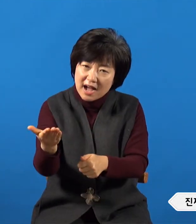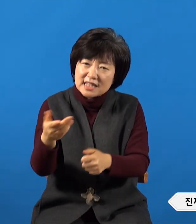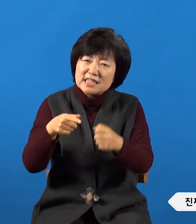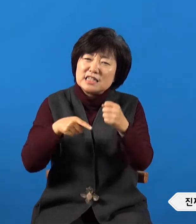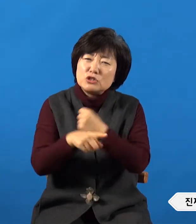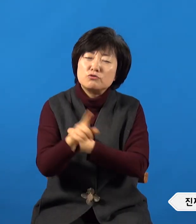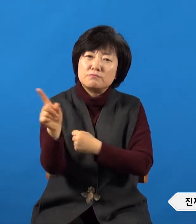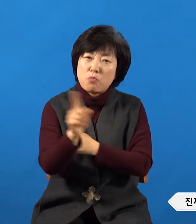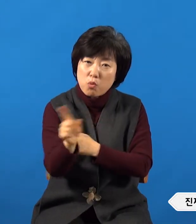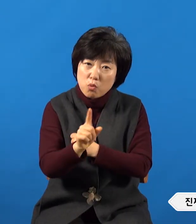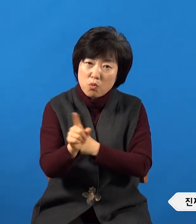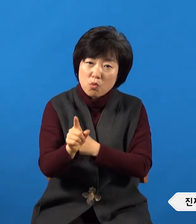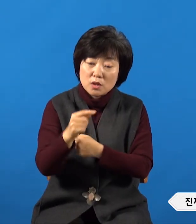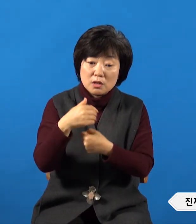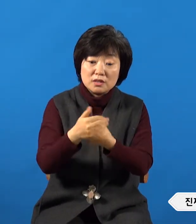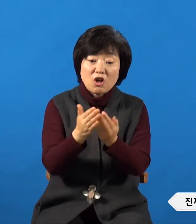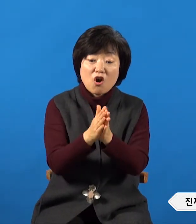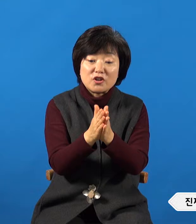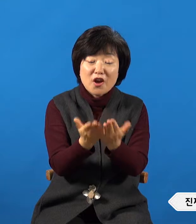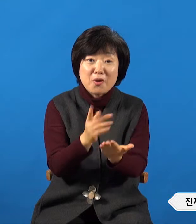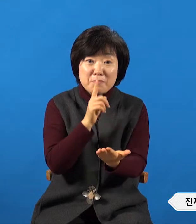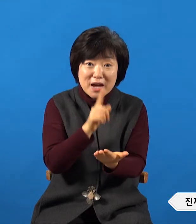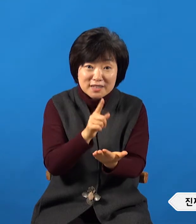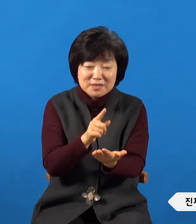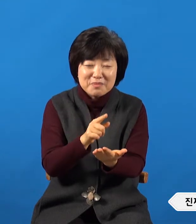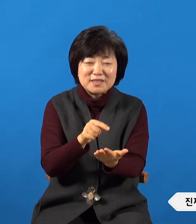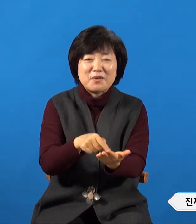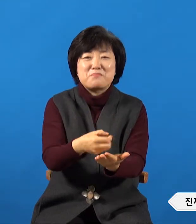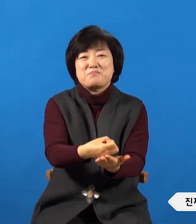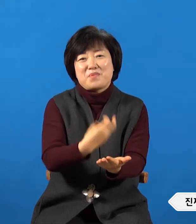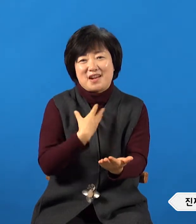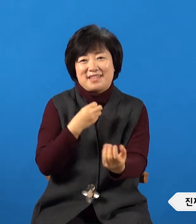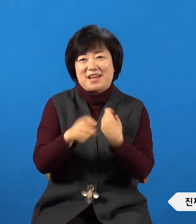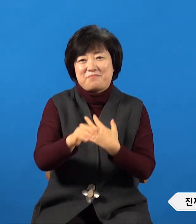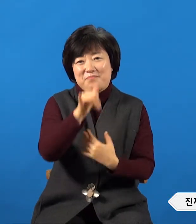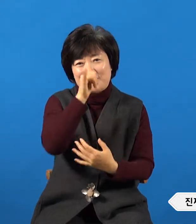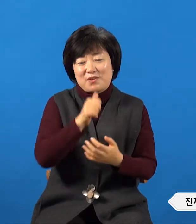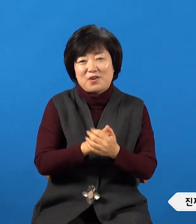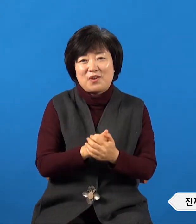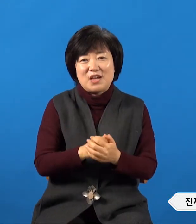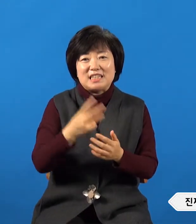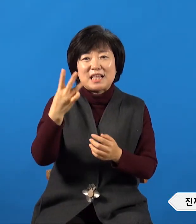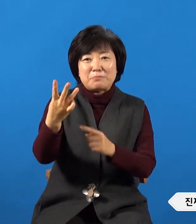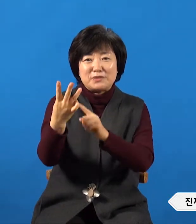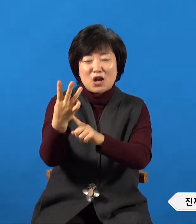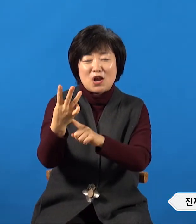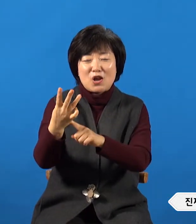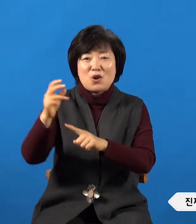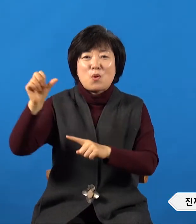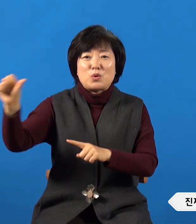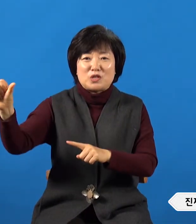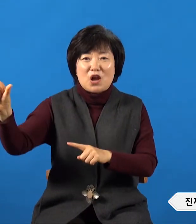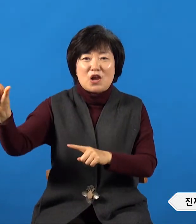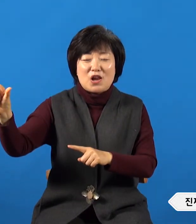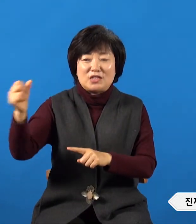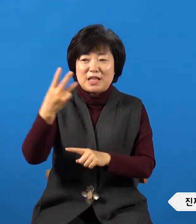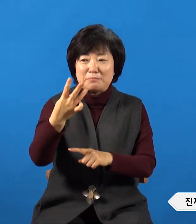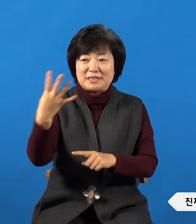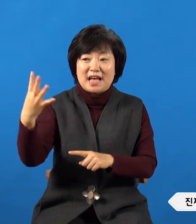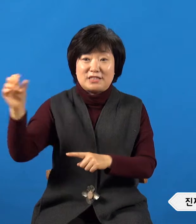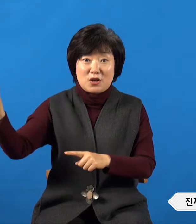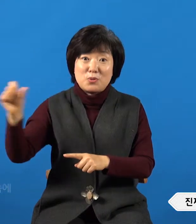있는가라는 생각을 합니다. 성경 그 답을 우리에게 주고 계십니다. 바로 3절과